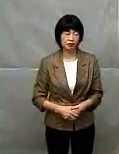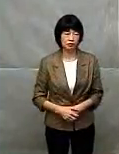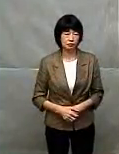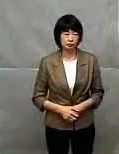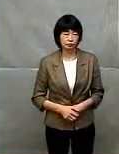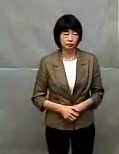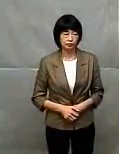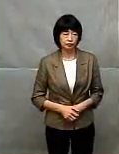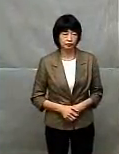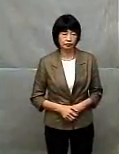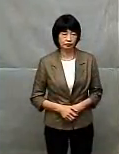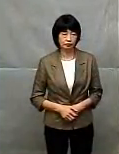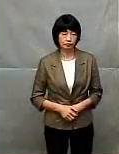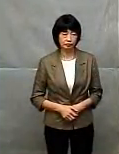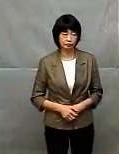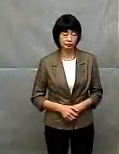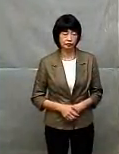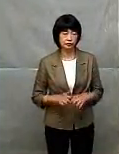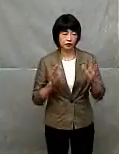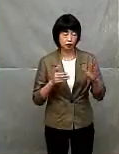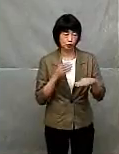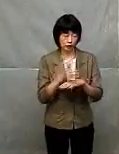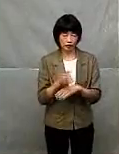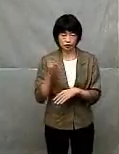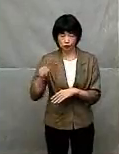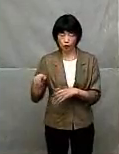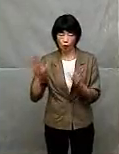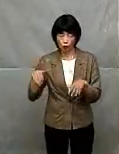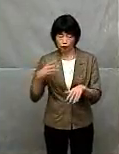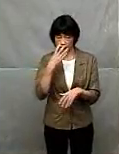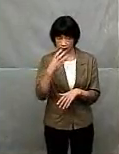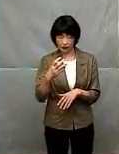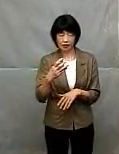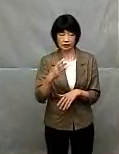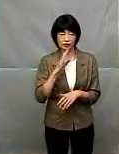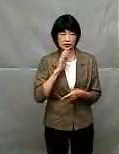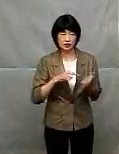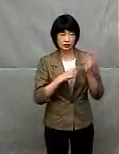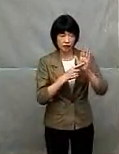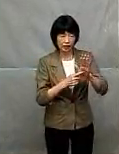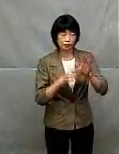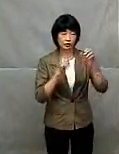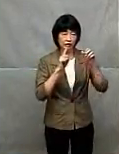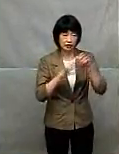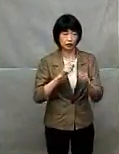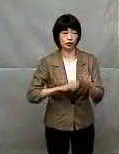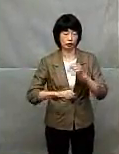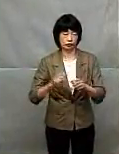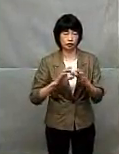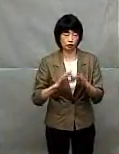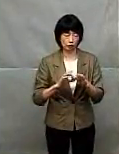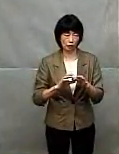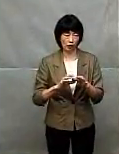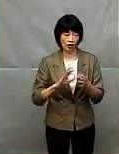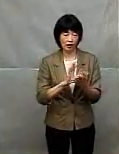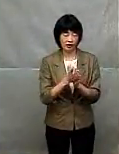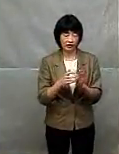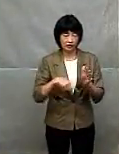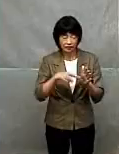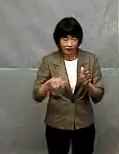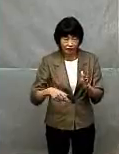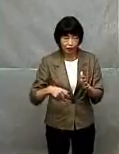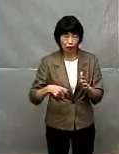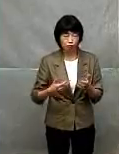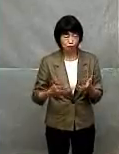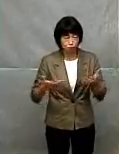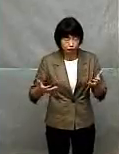。羽越奥羽新幹線の実現に向けた取り組みにつきましては、県内の機運情勢はもと